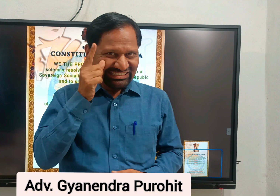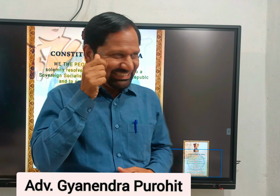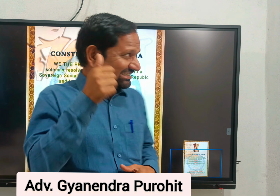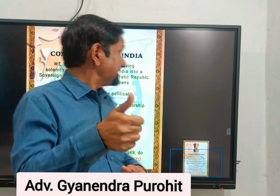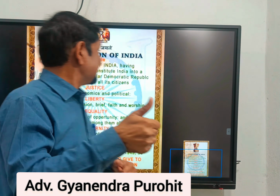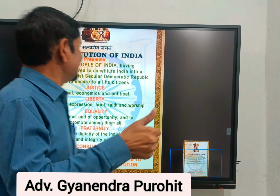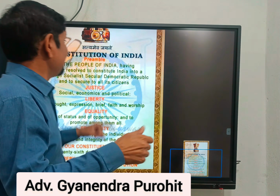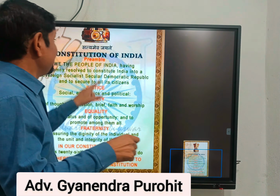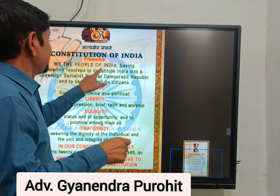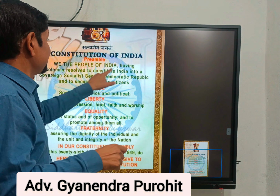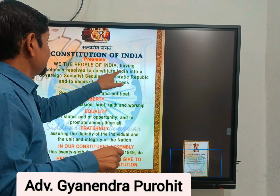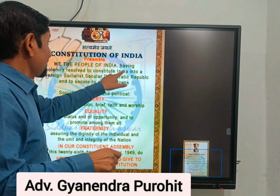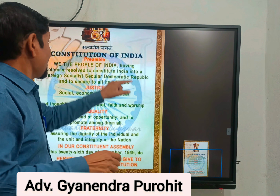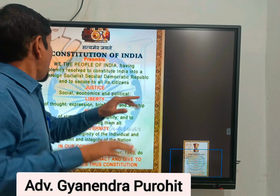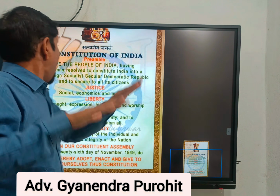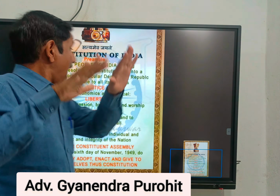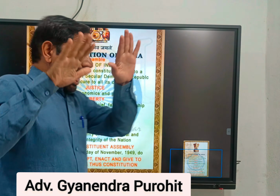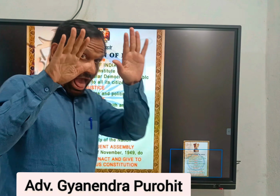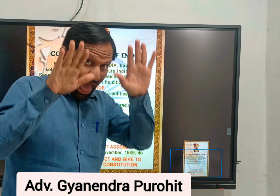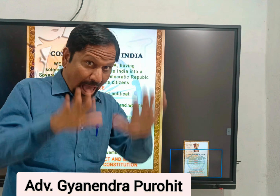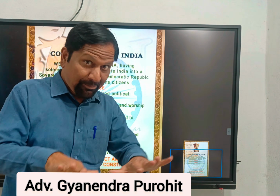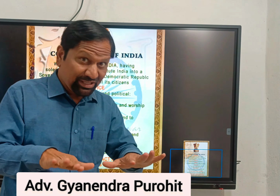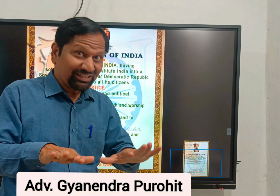लोग, वी द पीपल ऑफ इंडिया